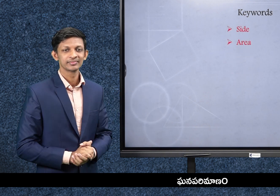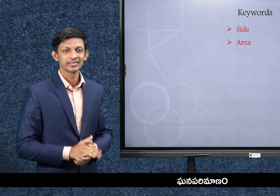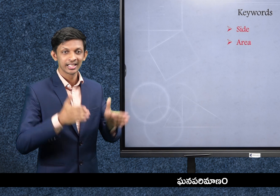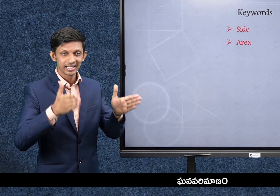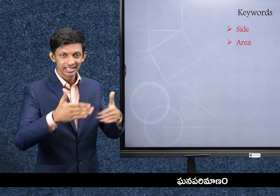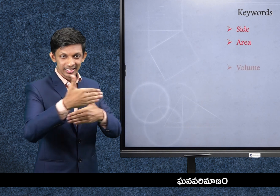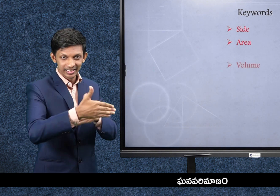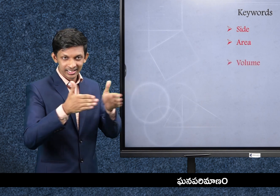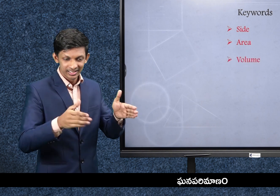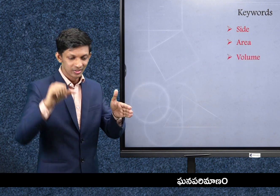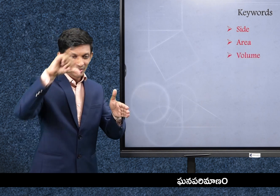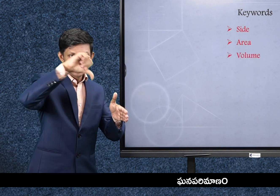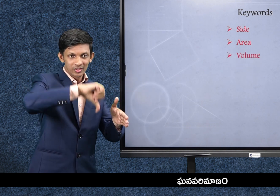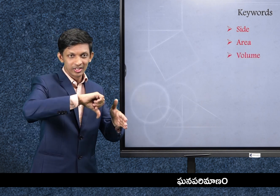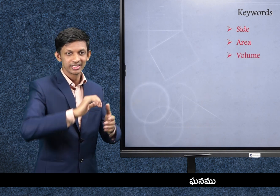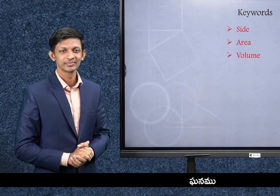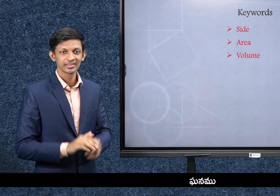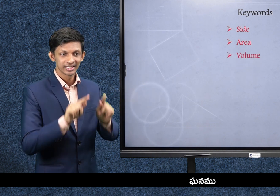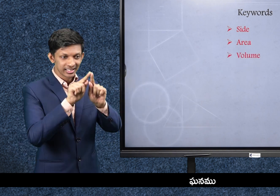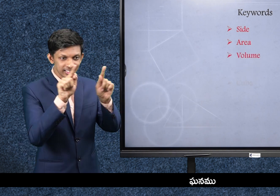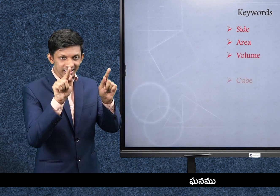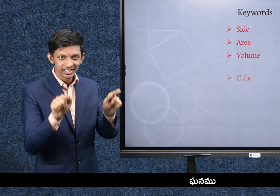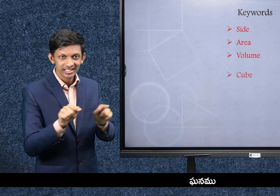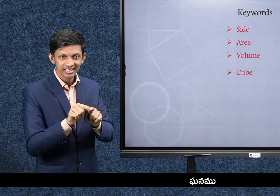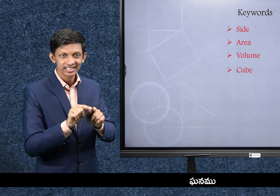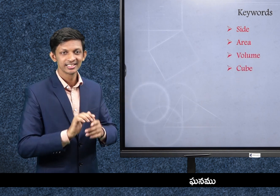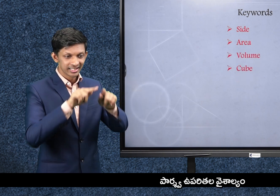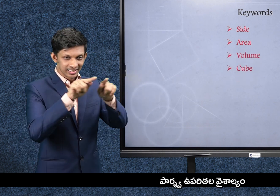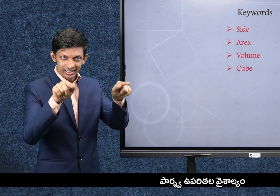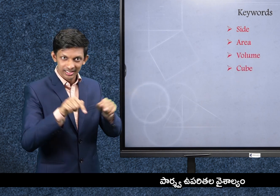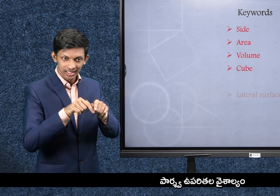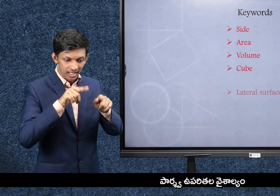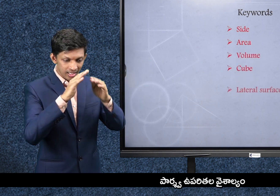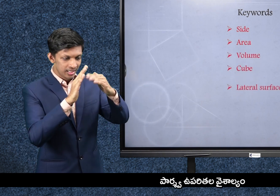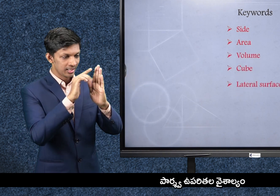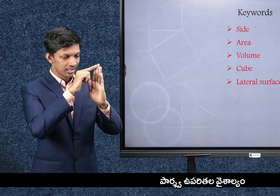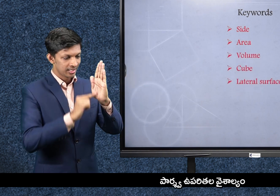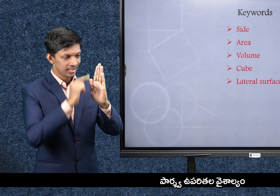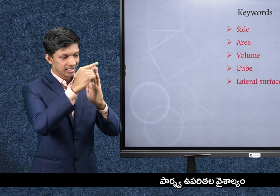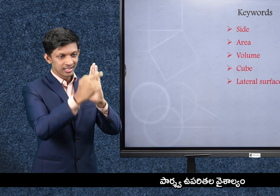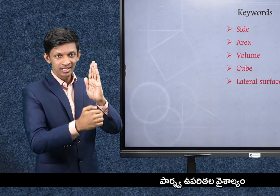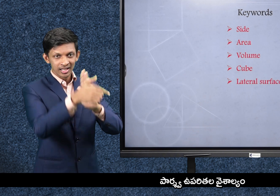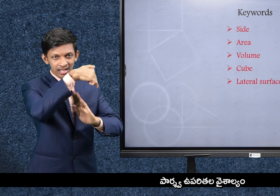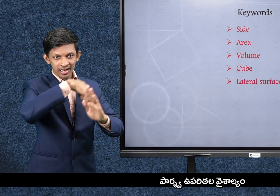ఘన పరిమాణం, ఘనము, పార్శ్వ ఉపరితల వైశాల్యం,